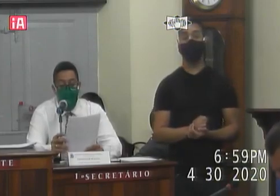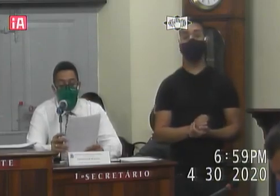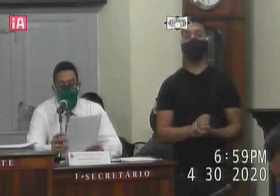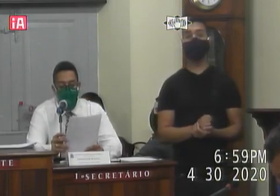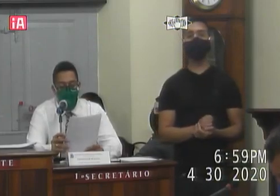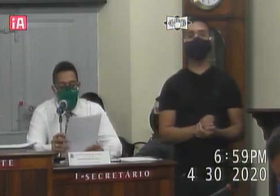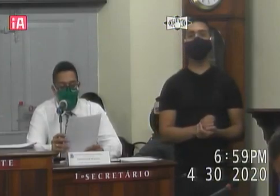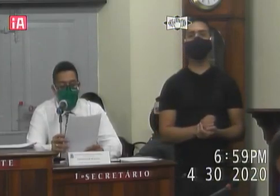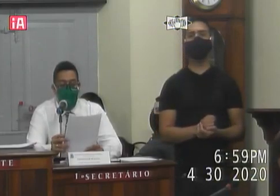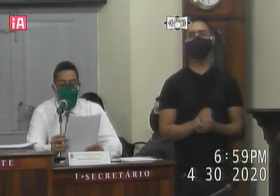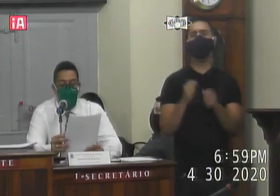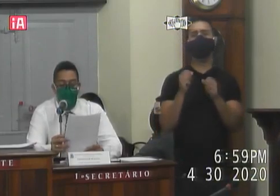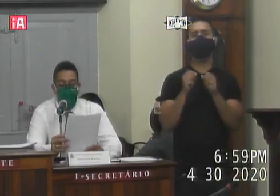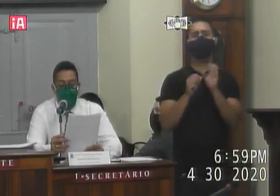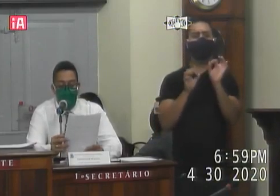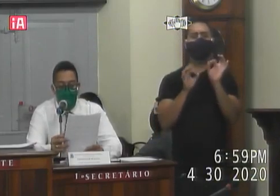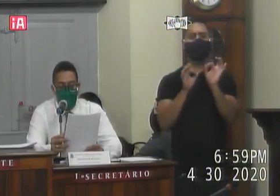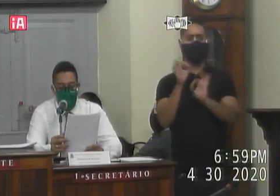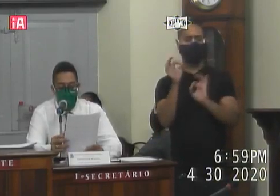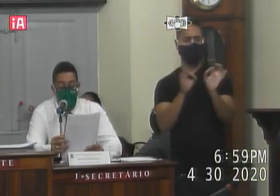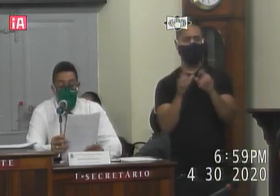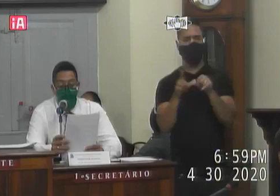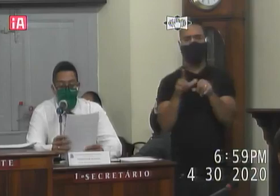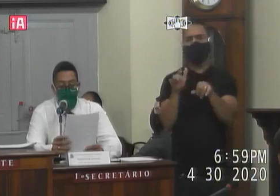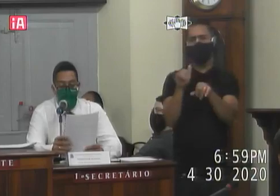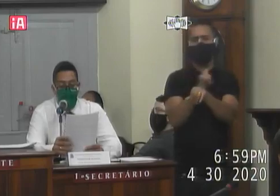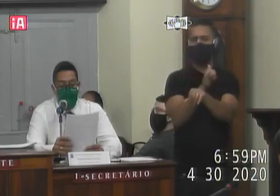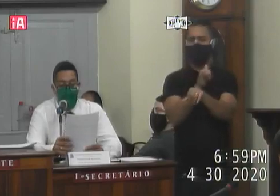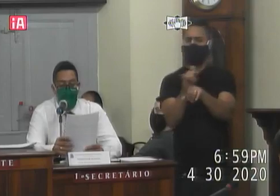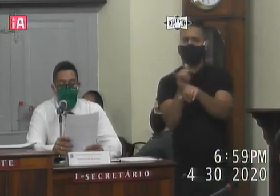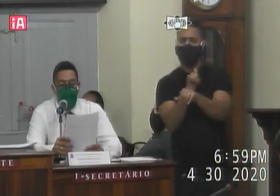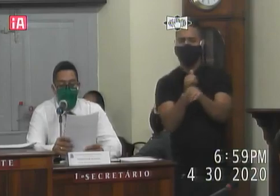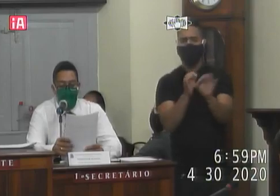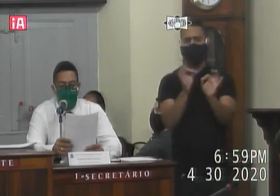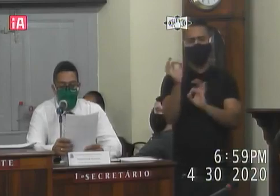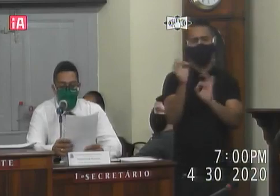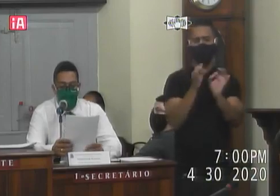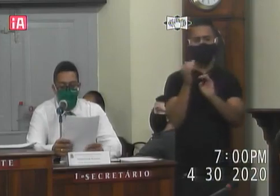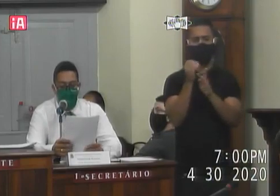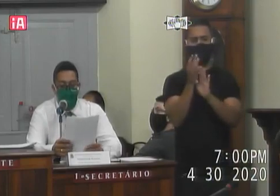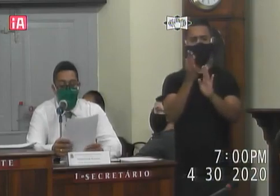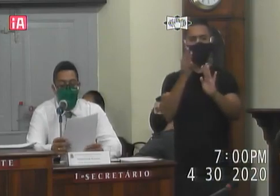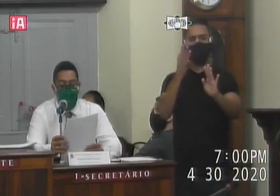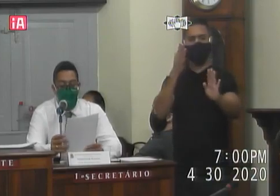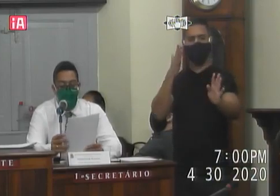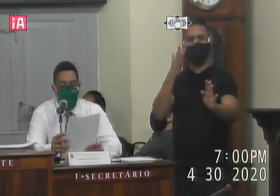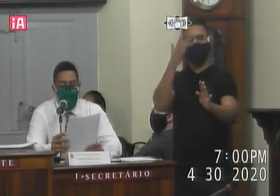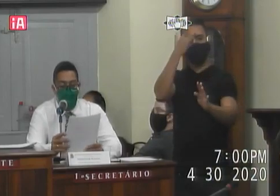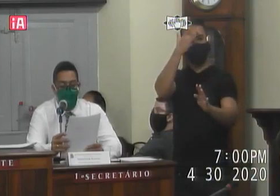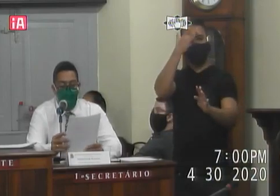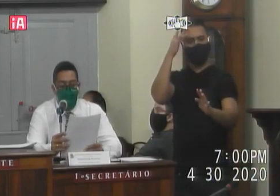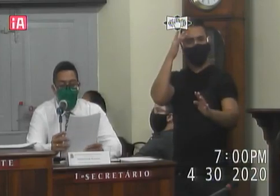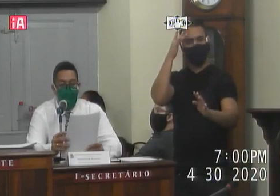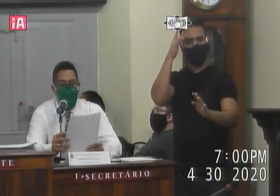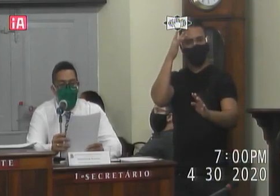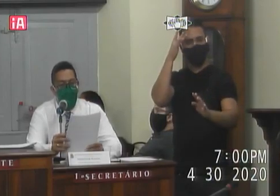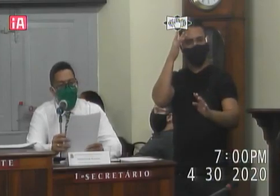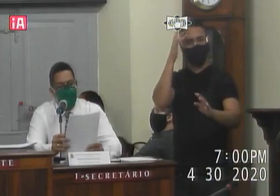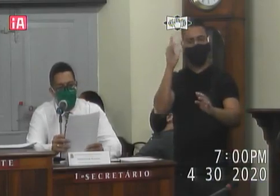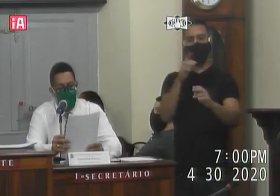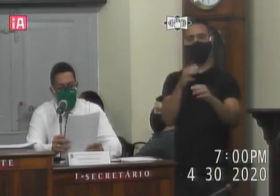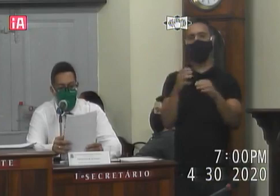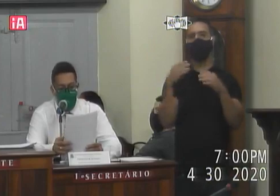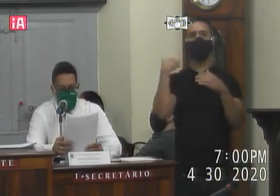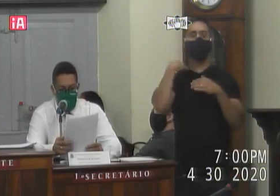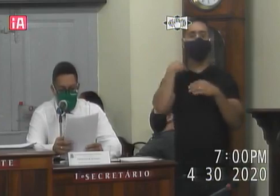Crise, a elaboração de uma estratégia para organizar a fila de pessoas que está se formando no entorno da Caixa